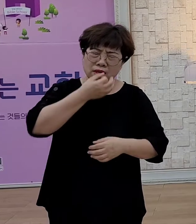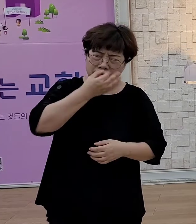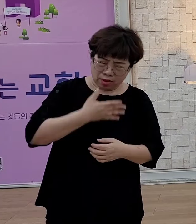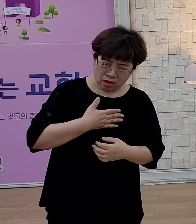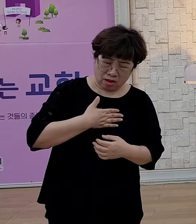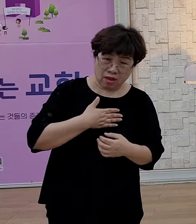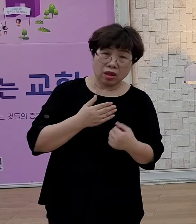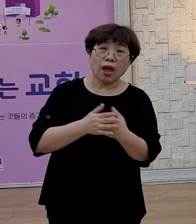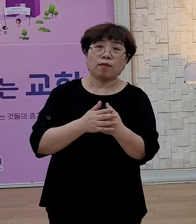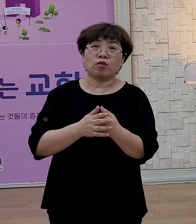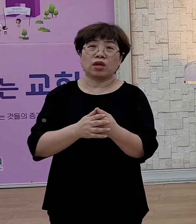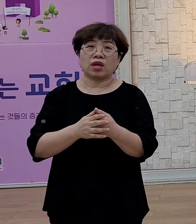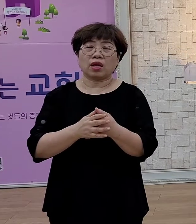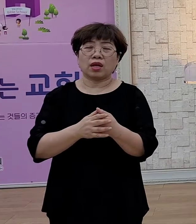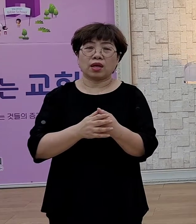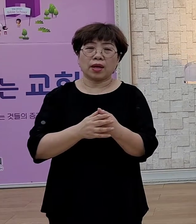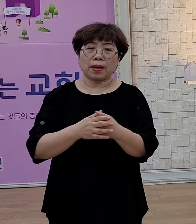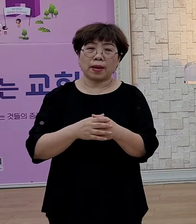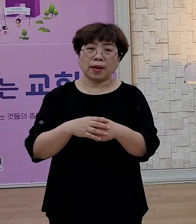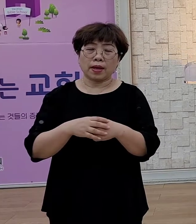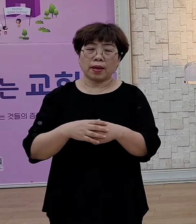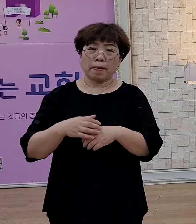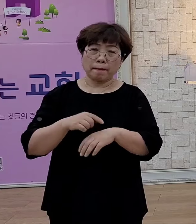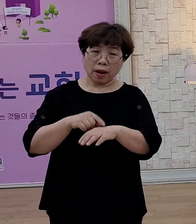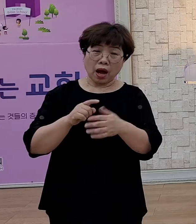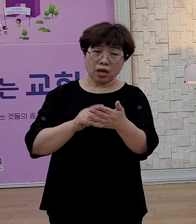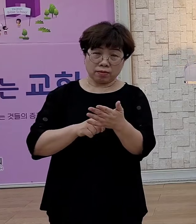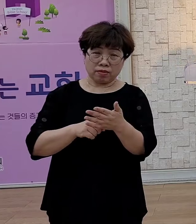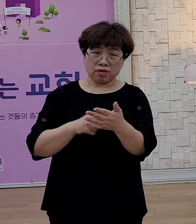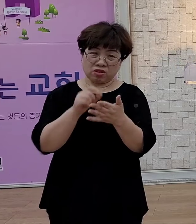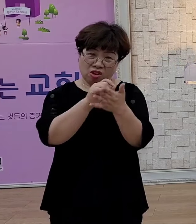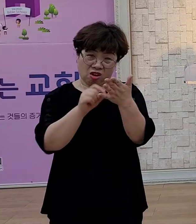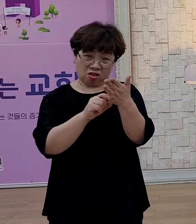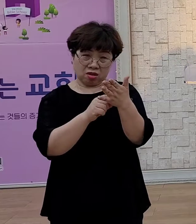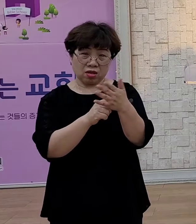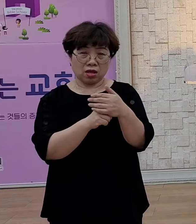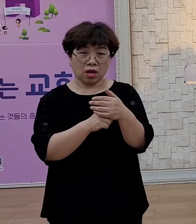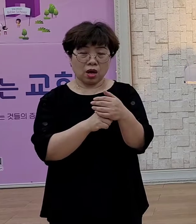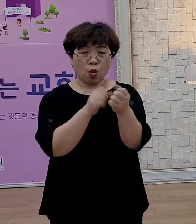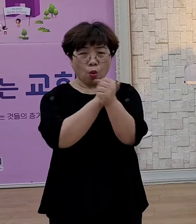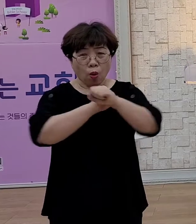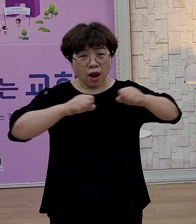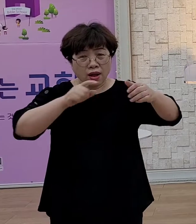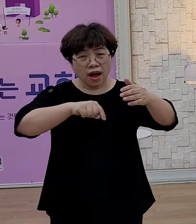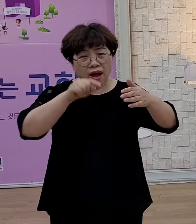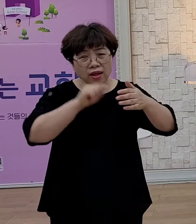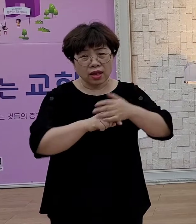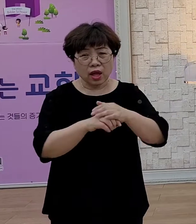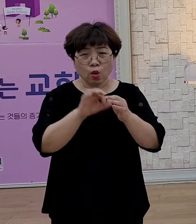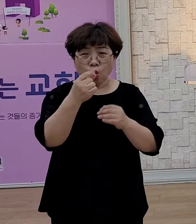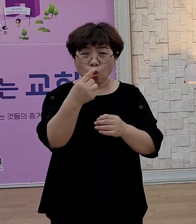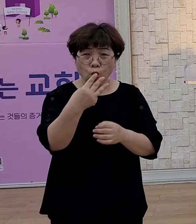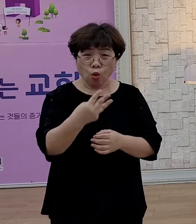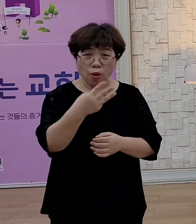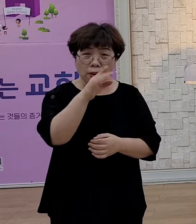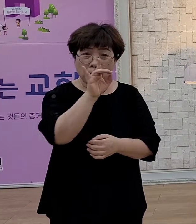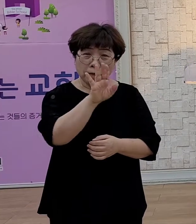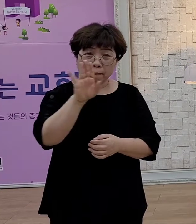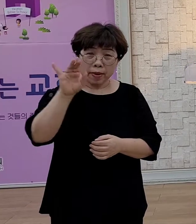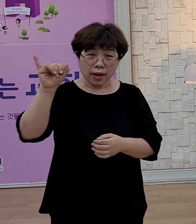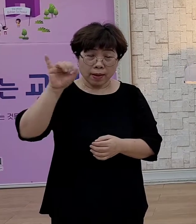자기를 뭐라고 표현합니까? 광야의 올빼미 같다. 그리고 부엉이 같다.